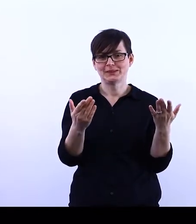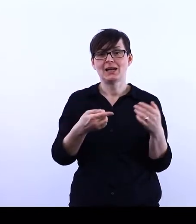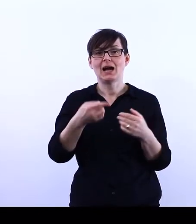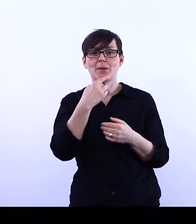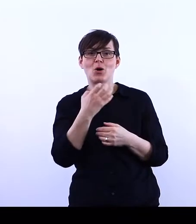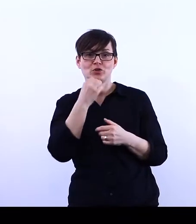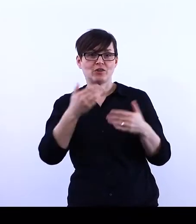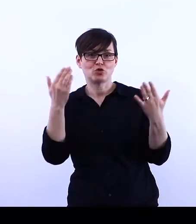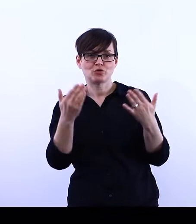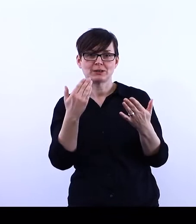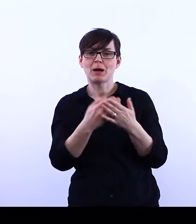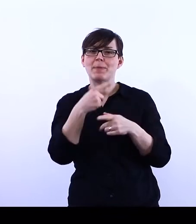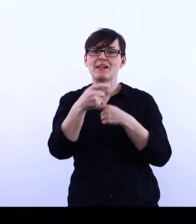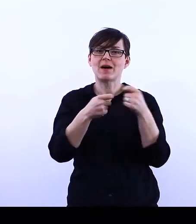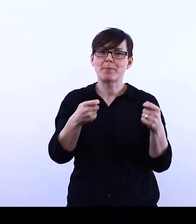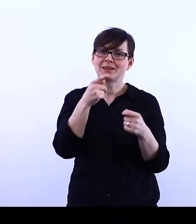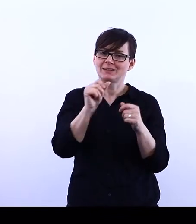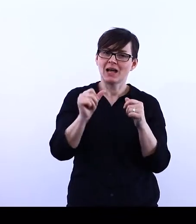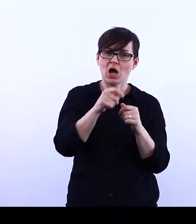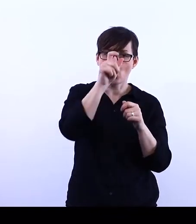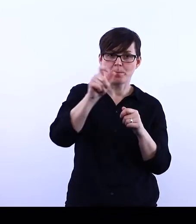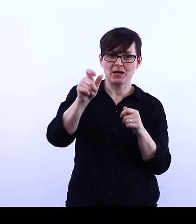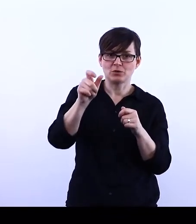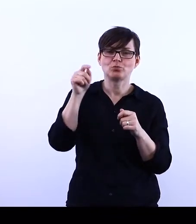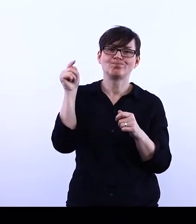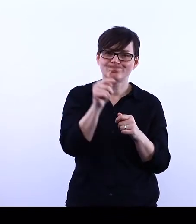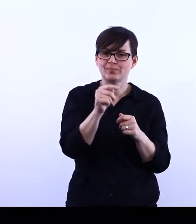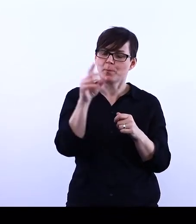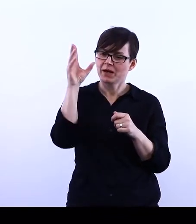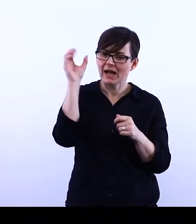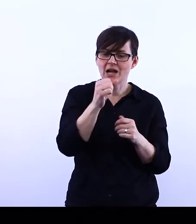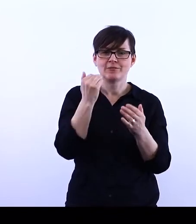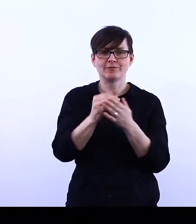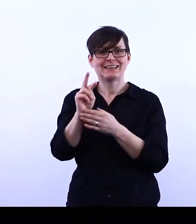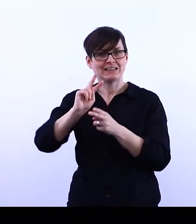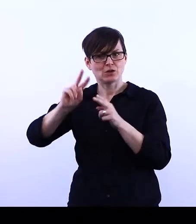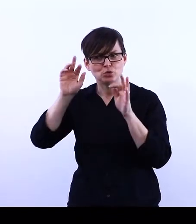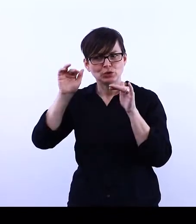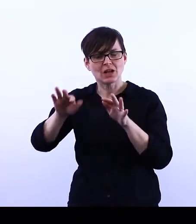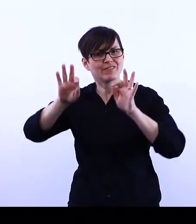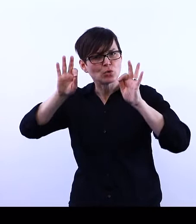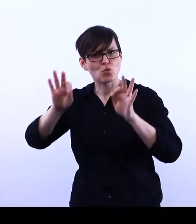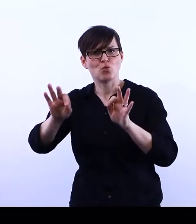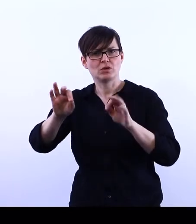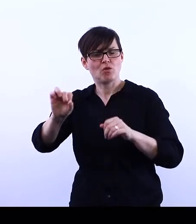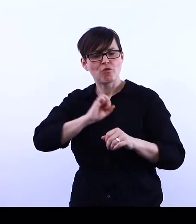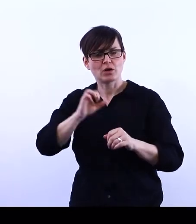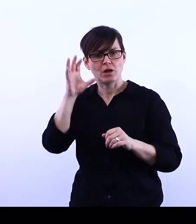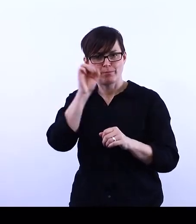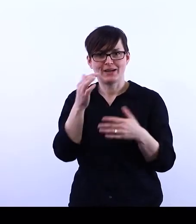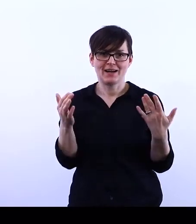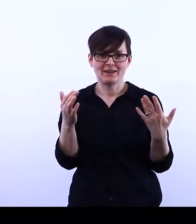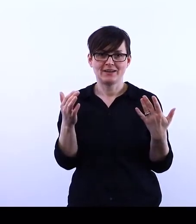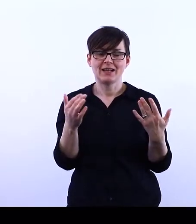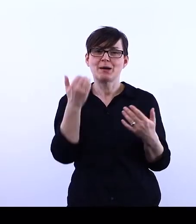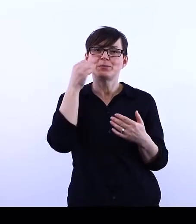auch vor allem Schlüsselakteure den Nutzen digitaler Tools sehen und letztendlich eben aber auch Organisationsstrukturen so